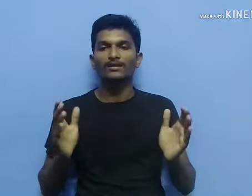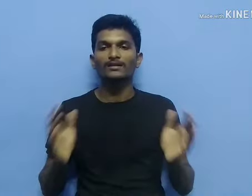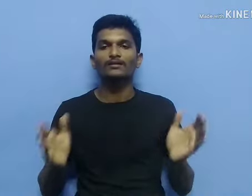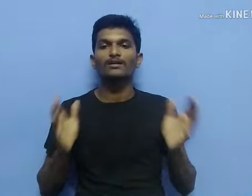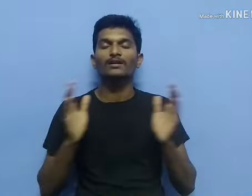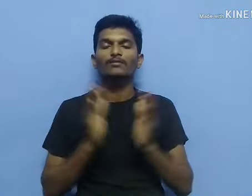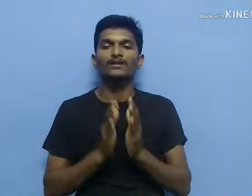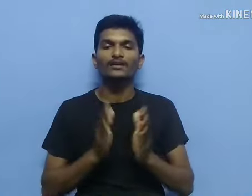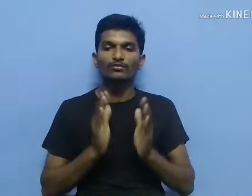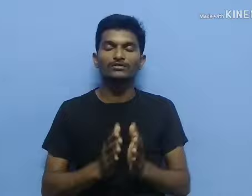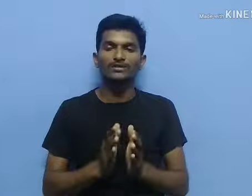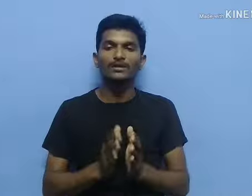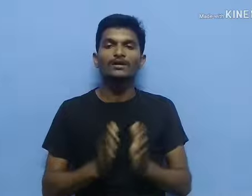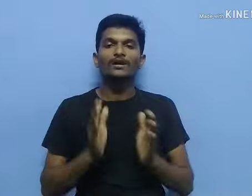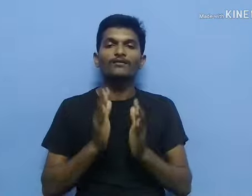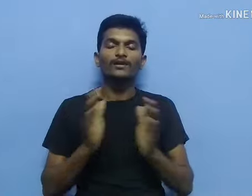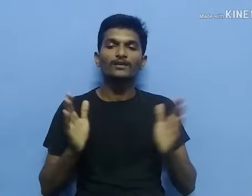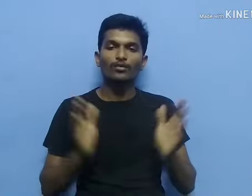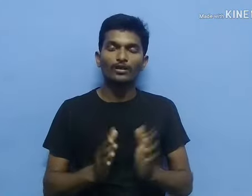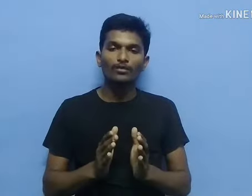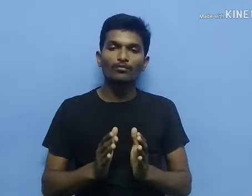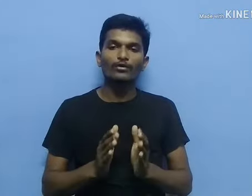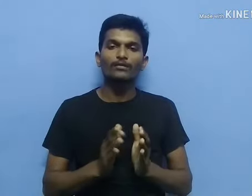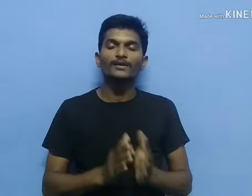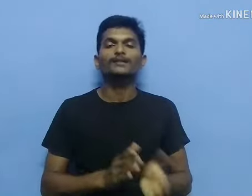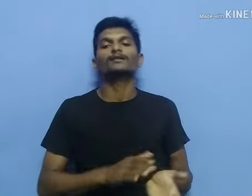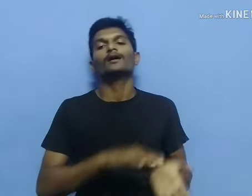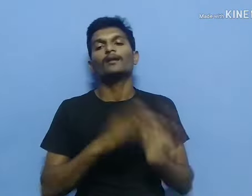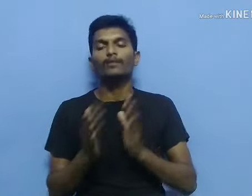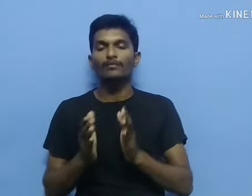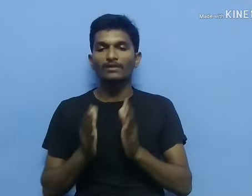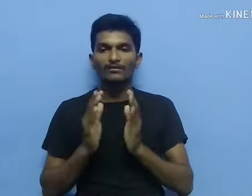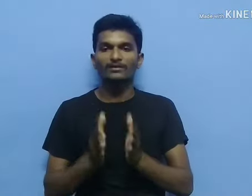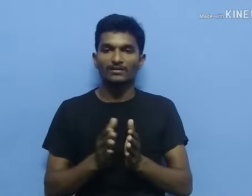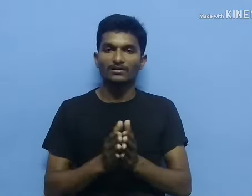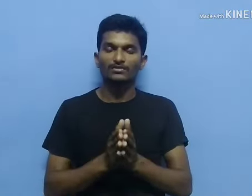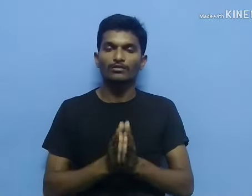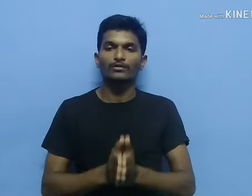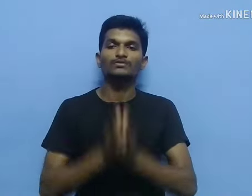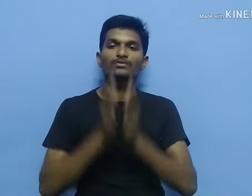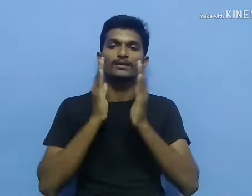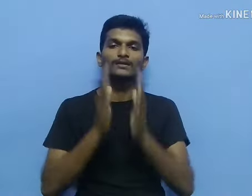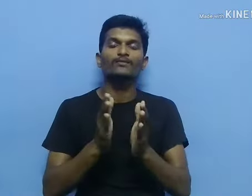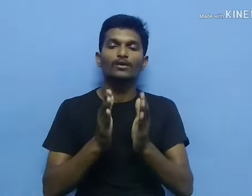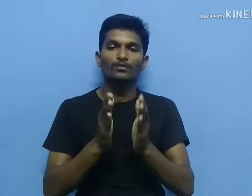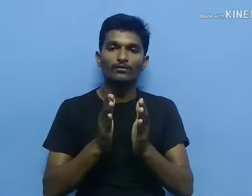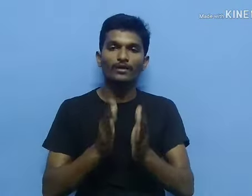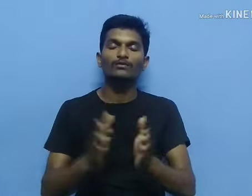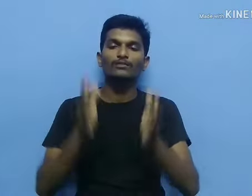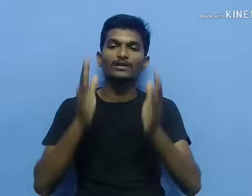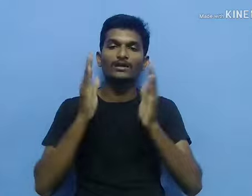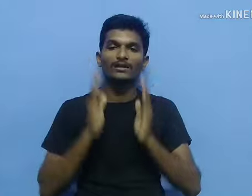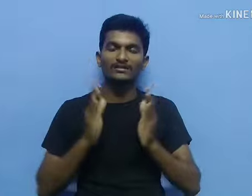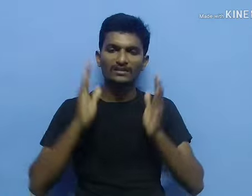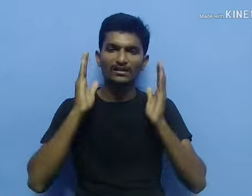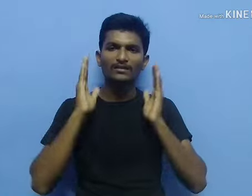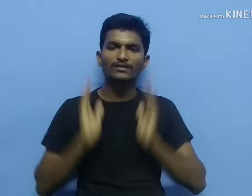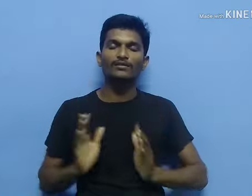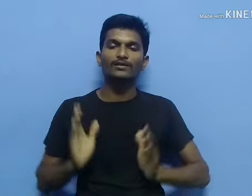எந்தெந்த மாதிரி டைமில் தண்ணி குடித்தா வெயிட்டை குறைக்க முடியும் அப்படிங்கிறத அப்கமிங் வீடியோஸில் நான் சொல்ல போகிறேன். ஸோ அந்த வீடியோ உங்களுக்கு வேணும் அப்படின்னு நீங்கள் நினச்சிங்கன்னா இந்த வீடியோ